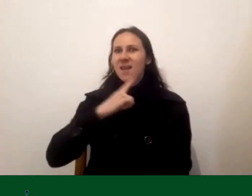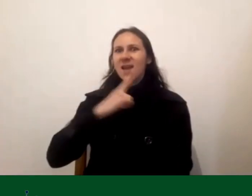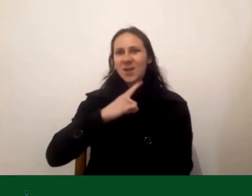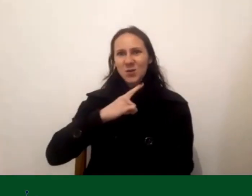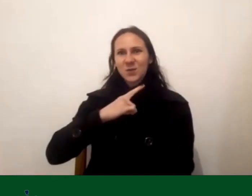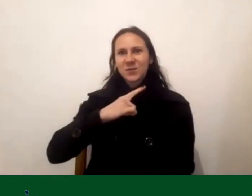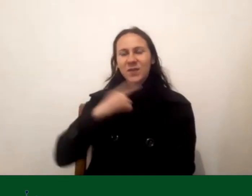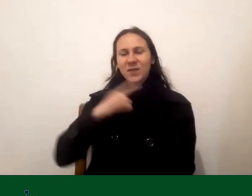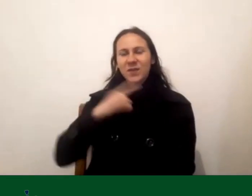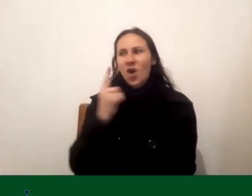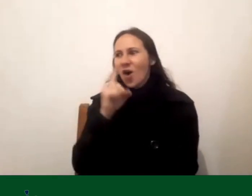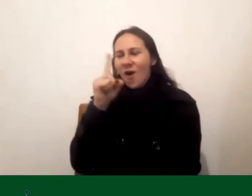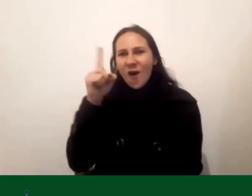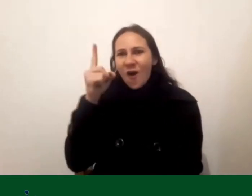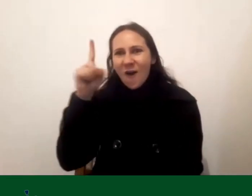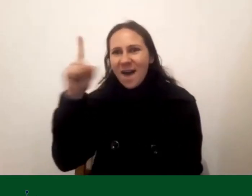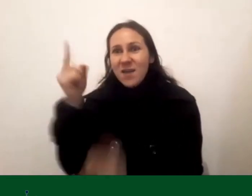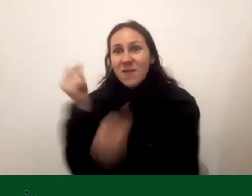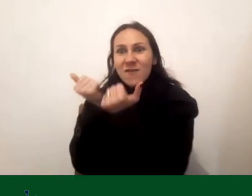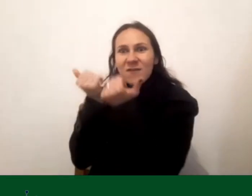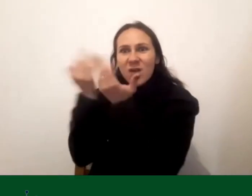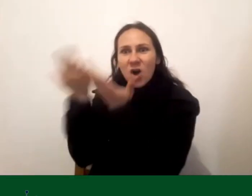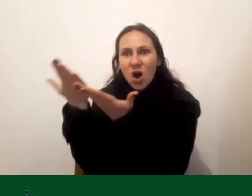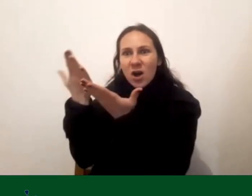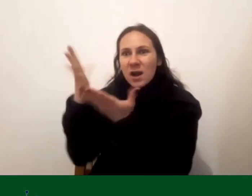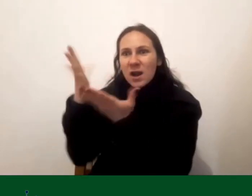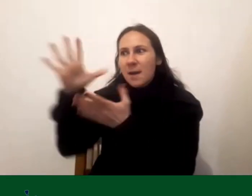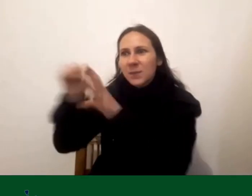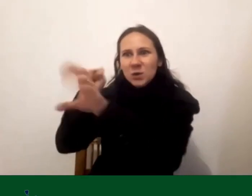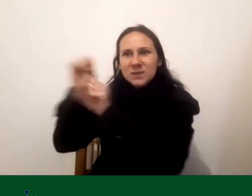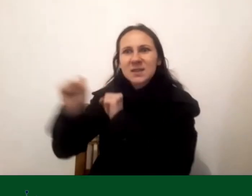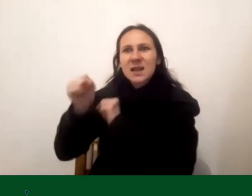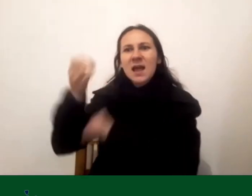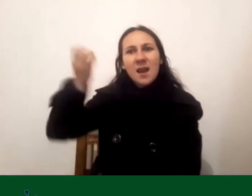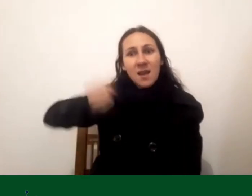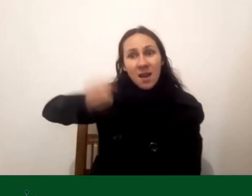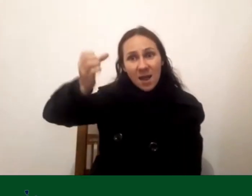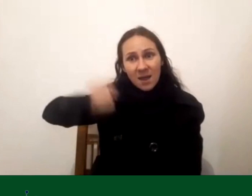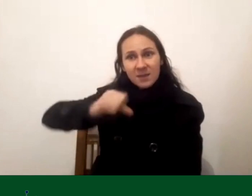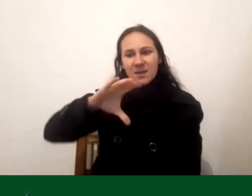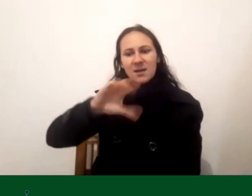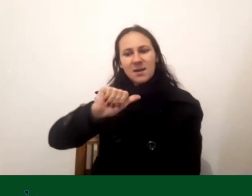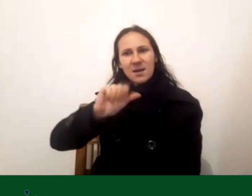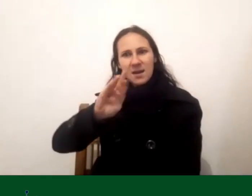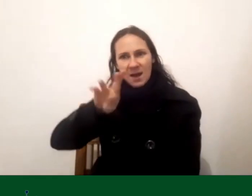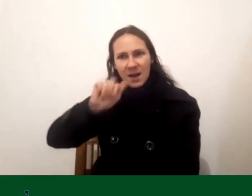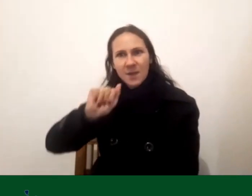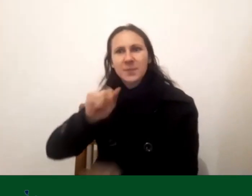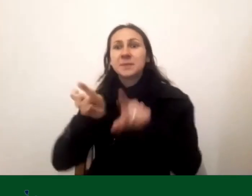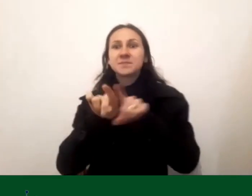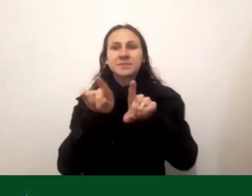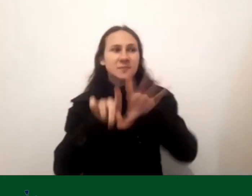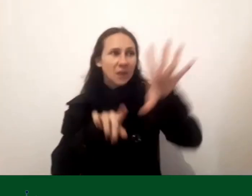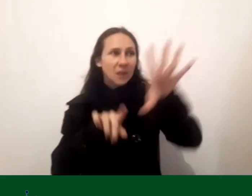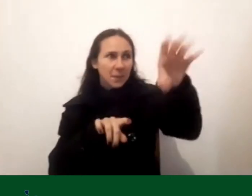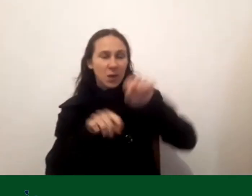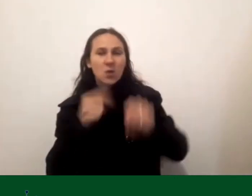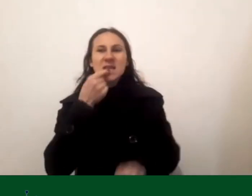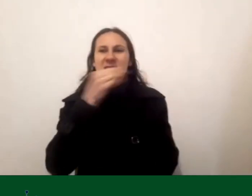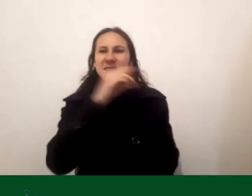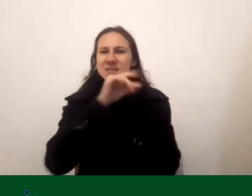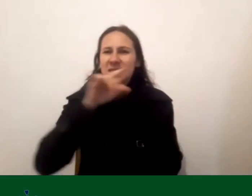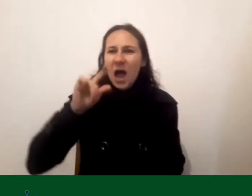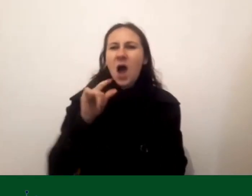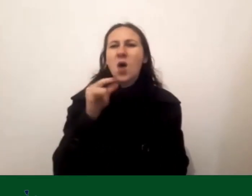Foi para fora da sua casa, tirou leite da cabra. Buscou na despensa sal e pimenta. Na